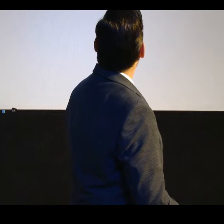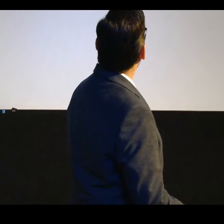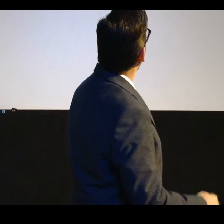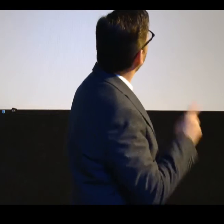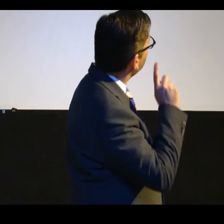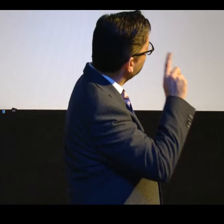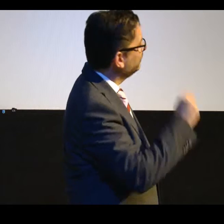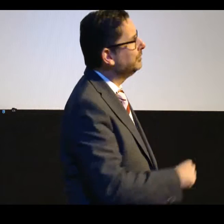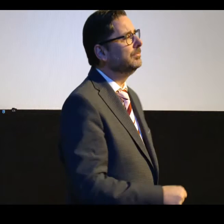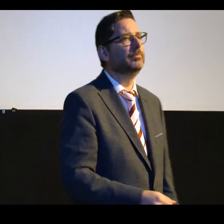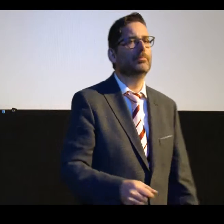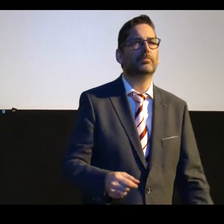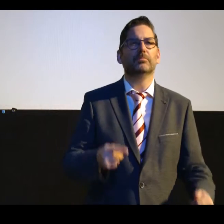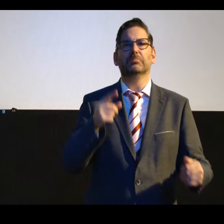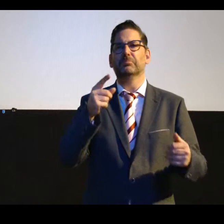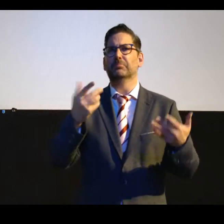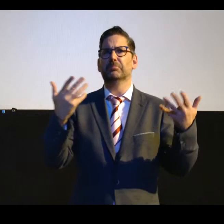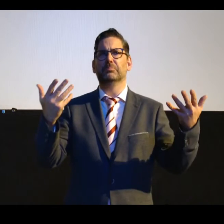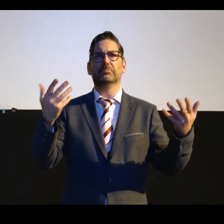que perseguimos desde la EUDE.